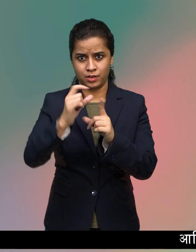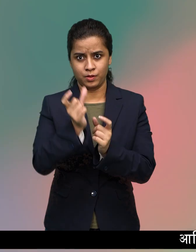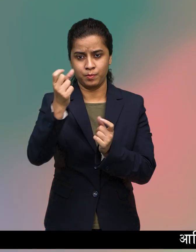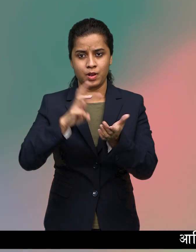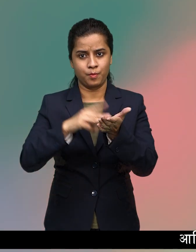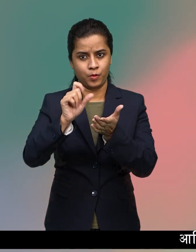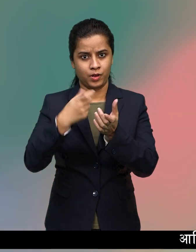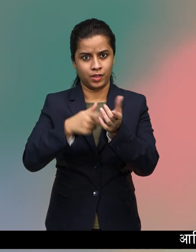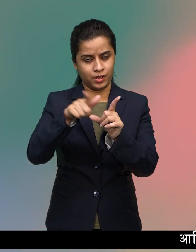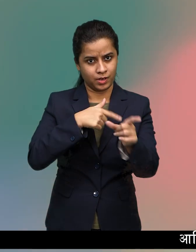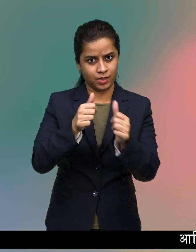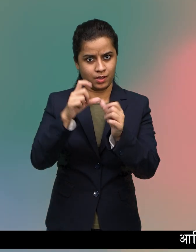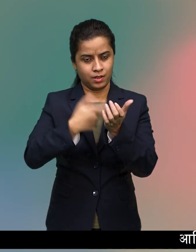आणि फुफ्फुसीय धमनीत